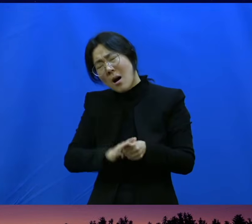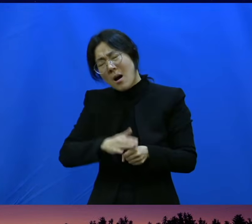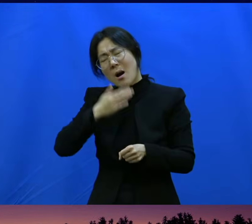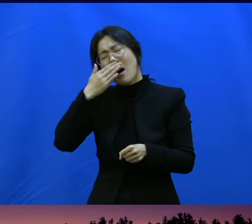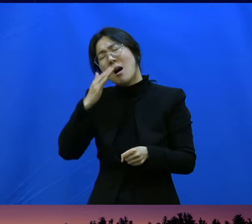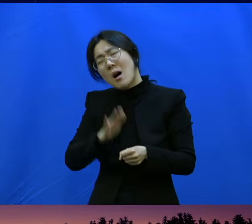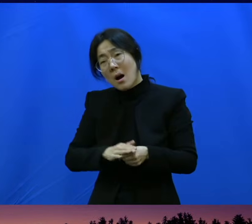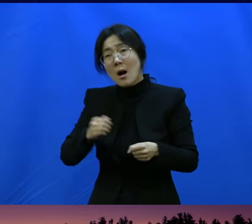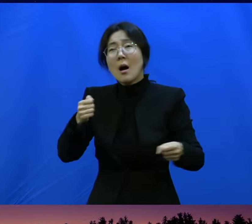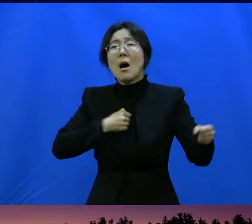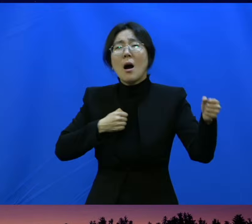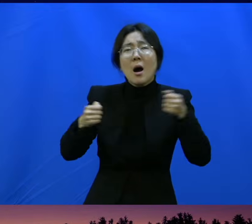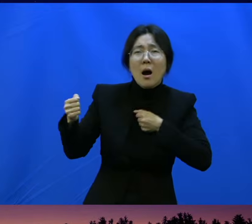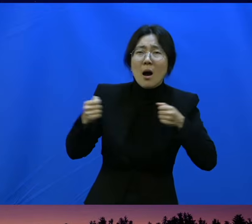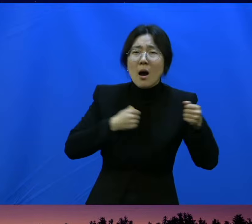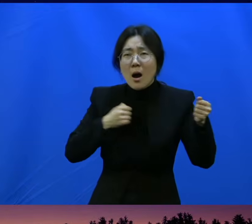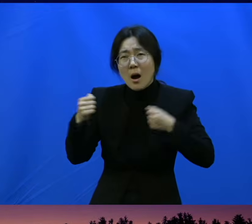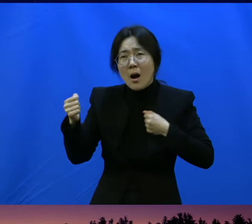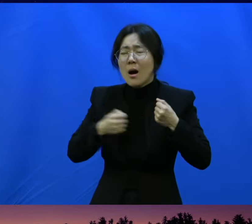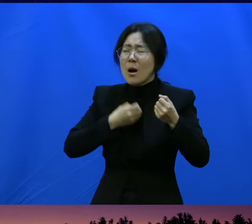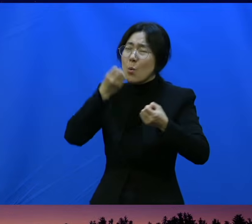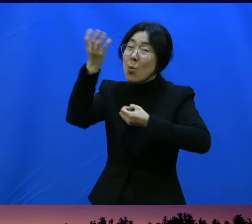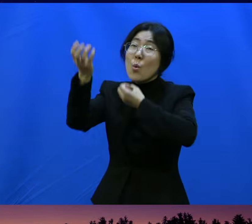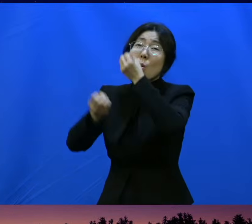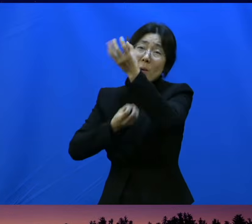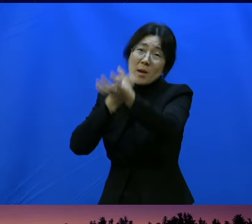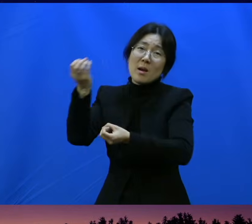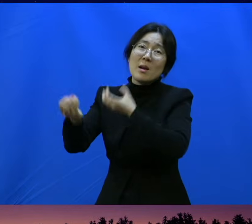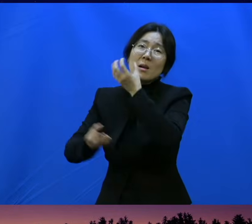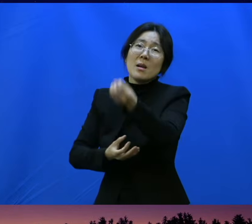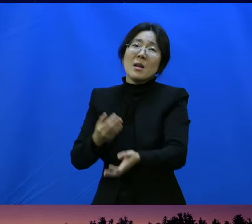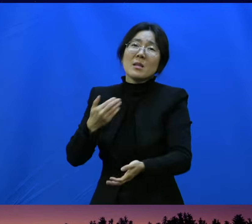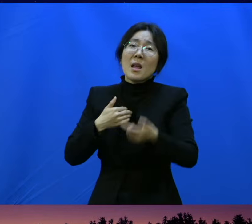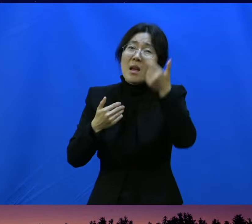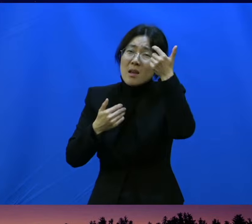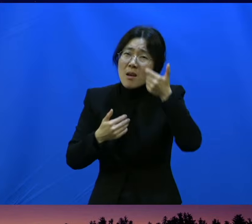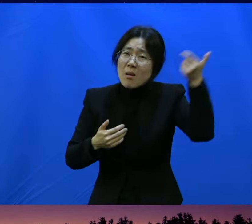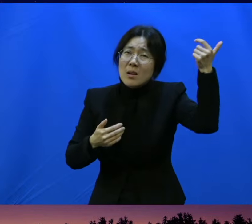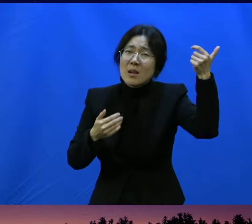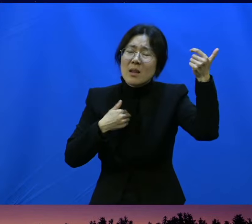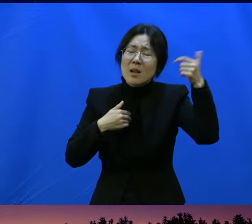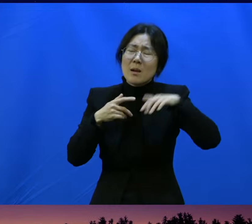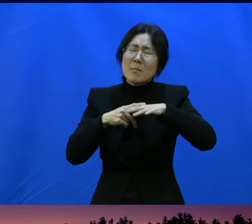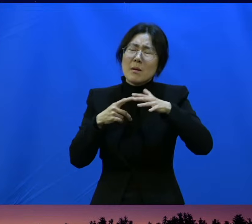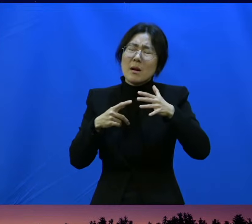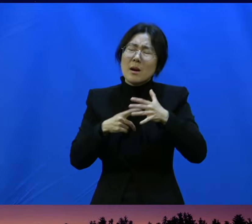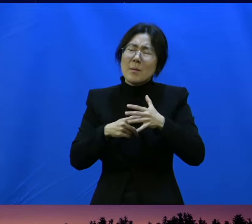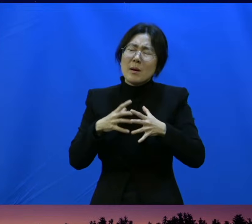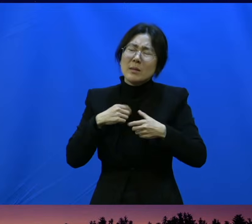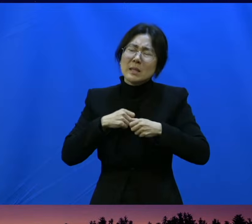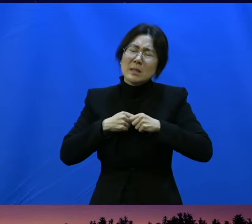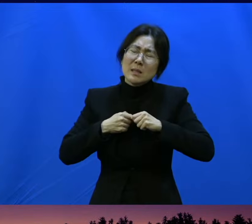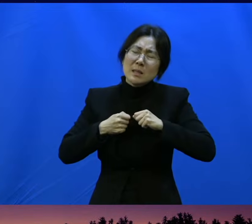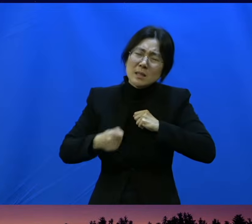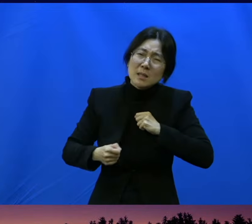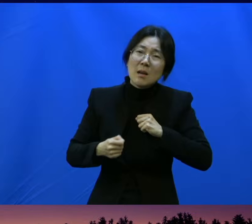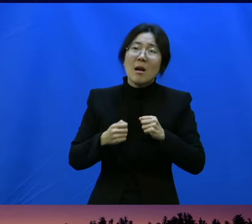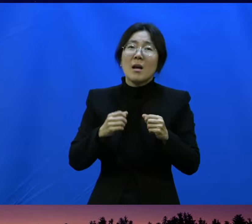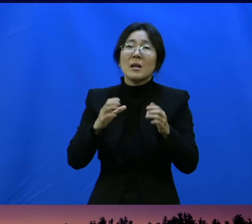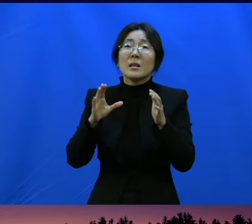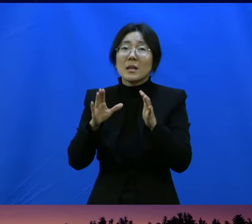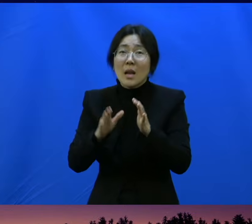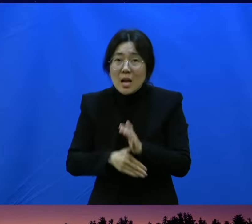내 우한을 그의 앞에 진술하는도다. 내 영이 내 속에서 상할 때에도 주께서 내 길을